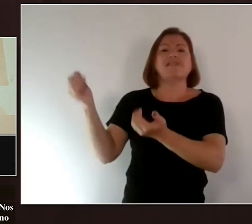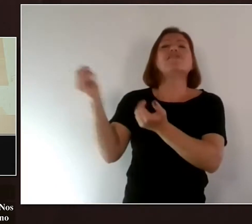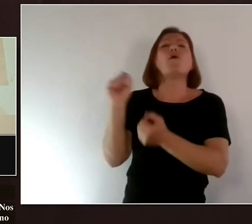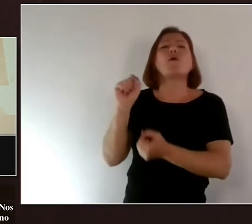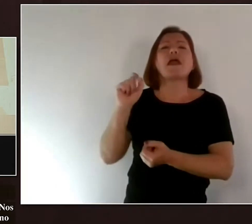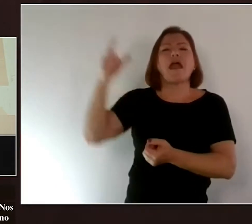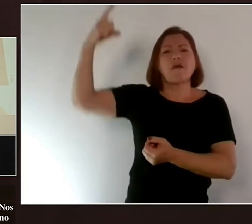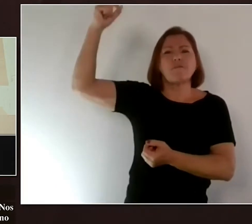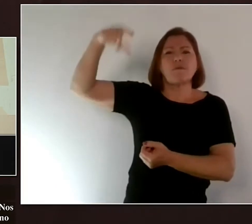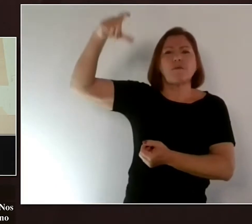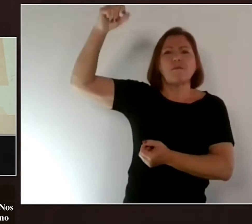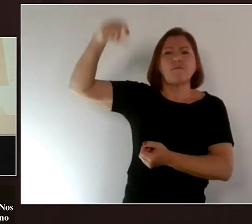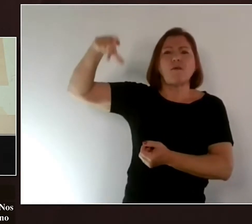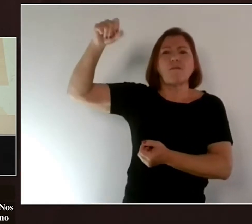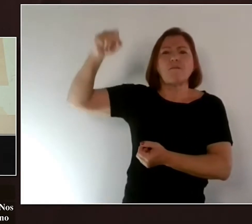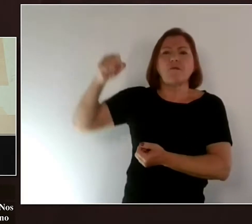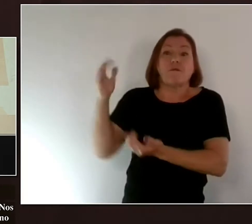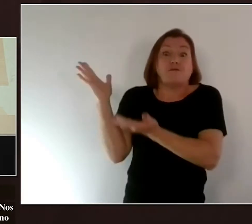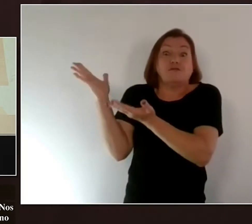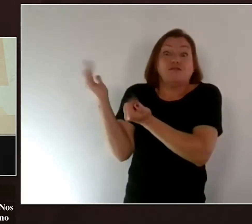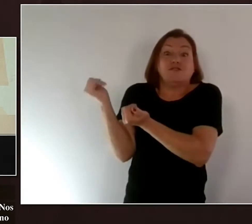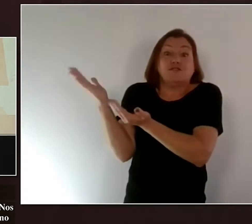eu estou muito contente, irmãos,